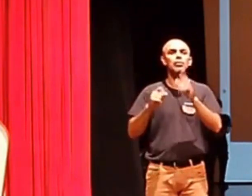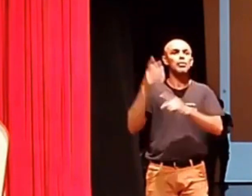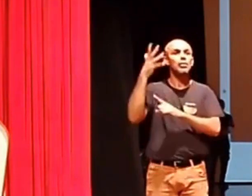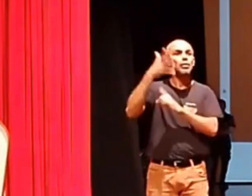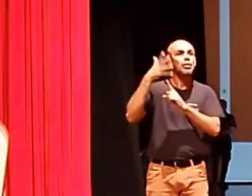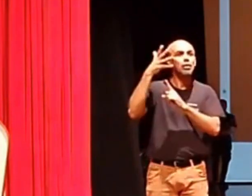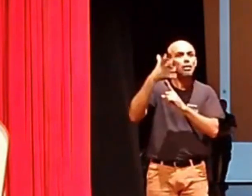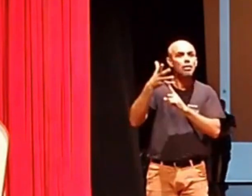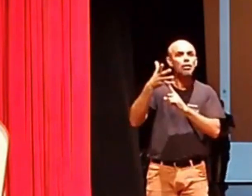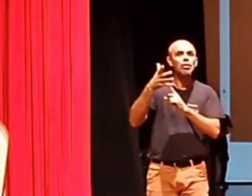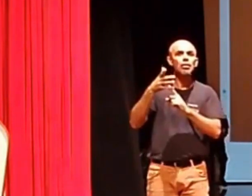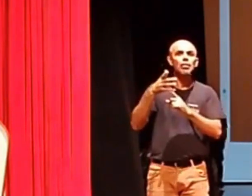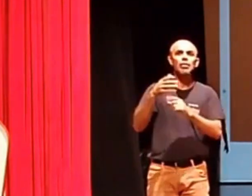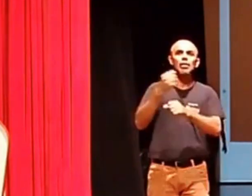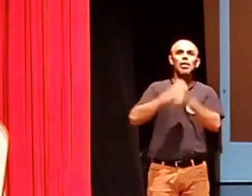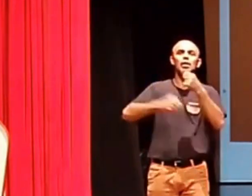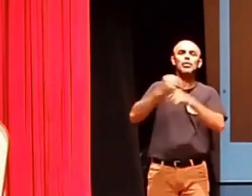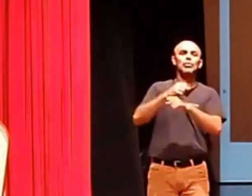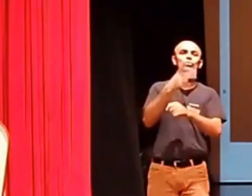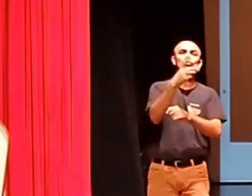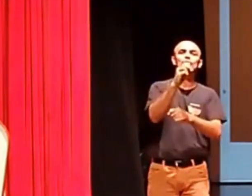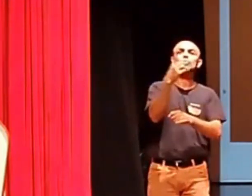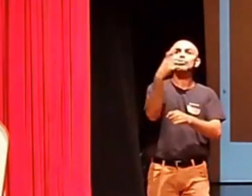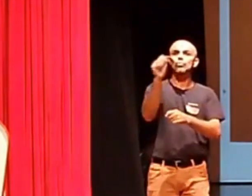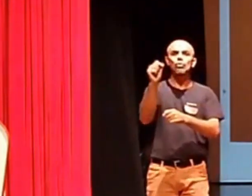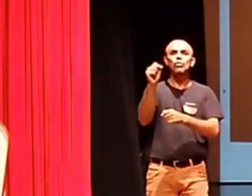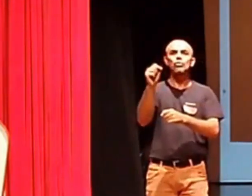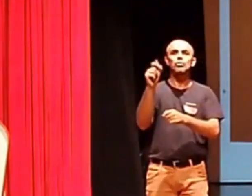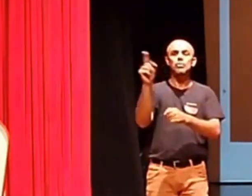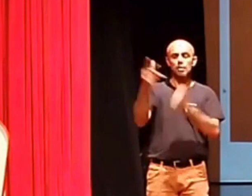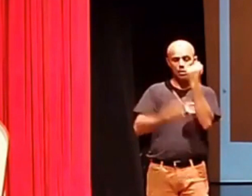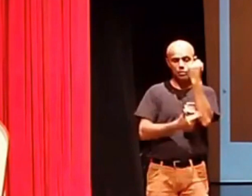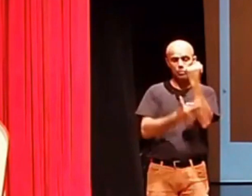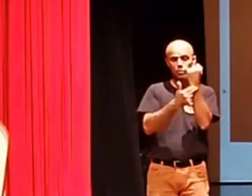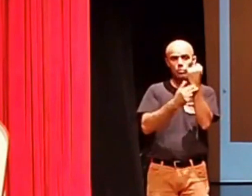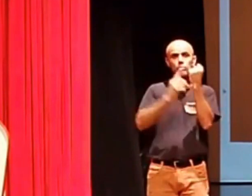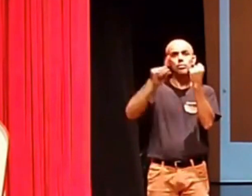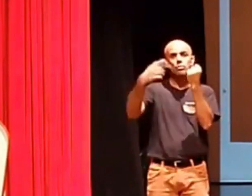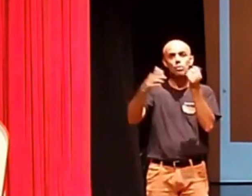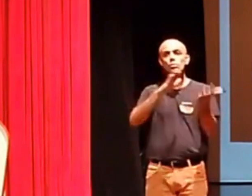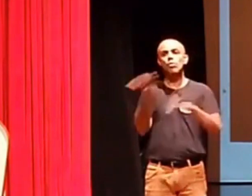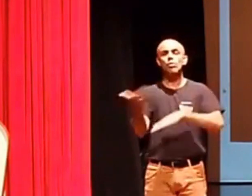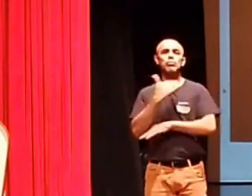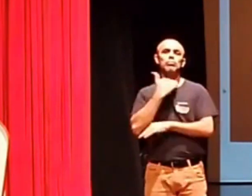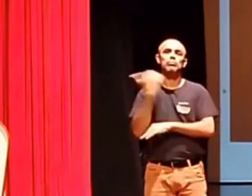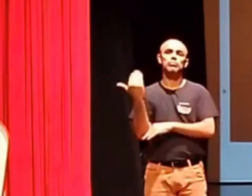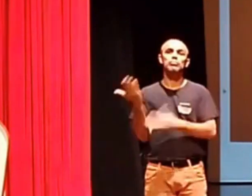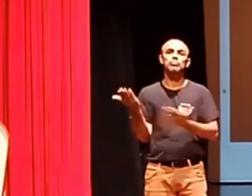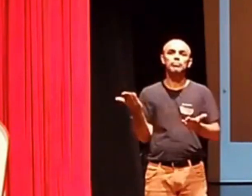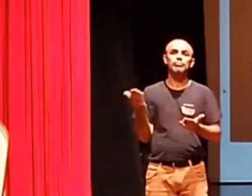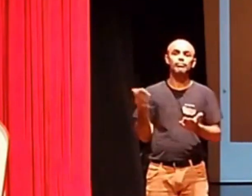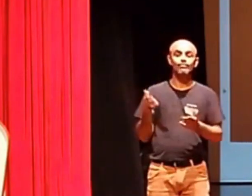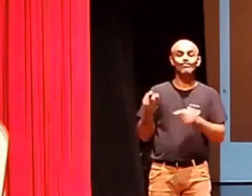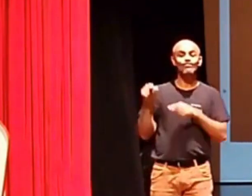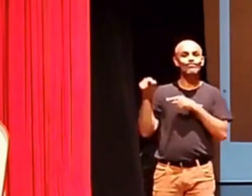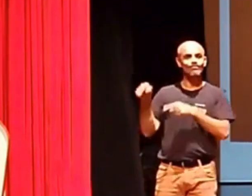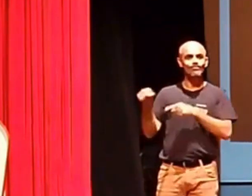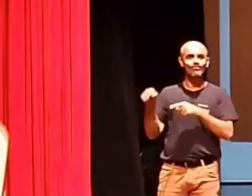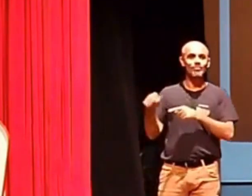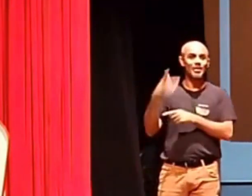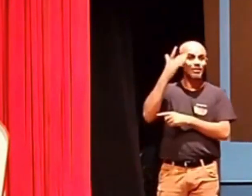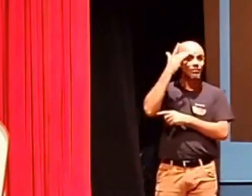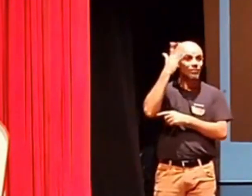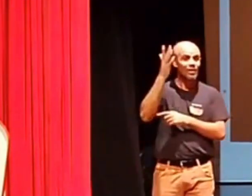falecimento de uma criança em 2018, num pós-cirúrgico de escoliose. Então, mais um motivo para a gente ver que não é algo